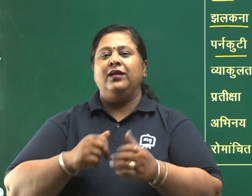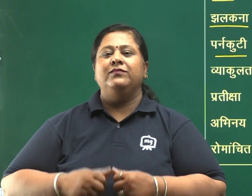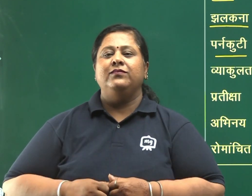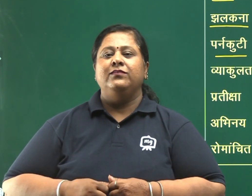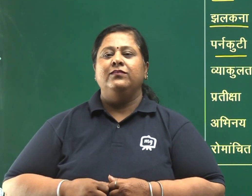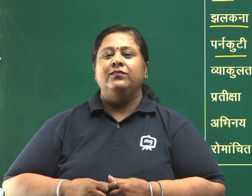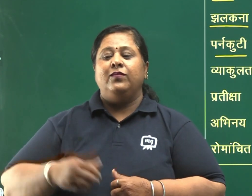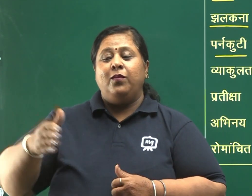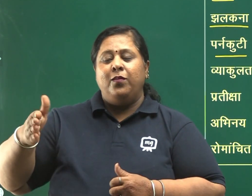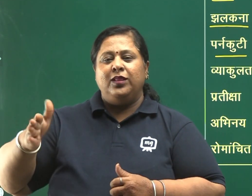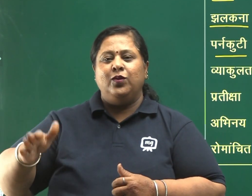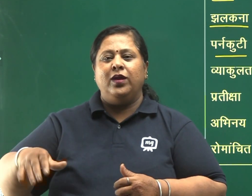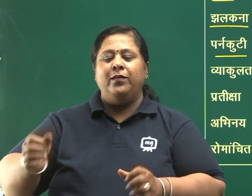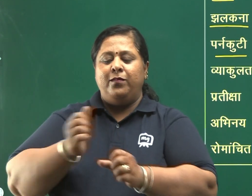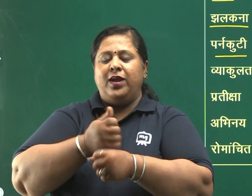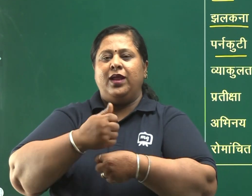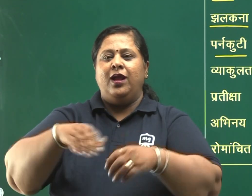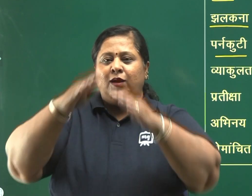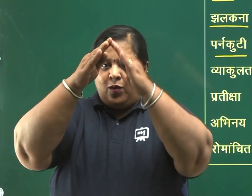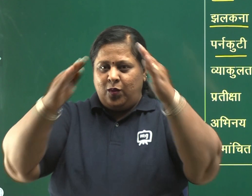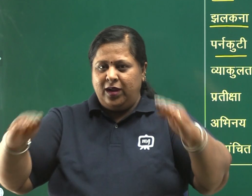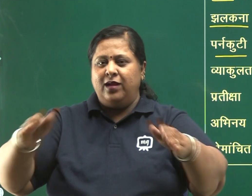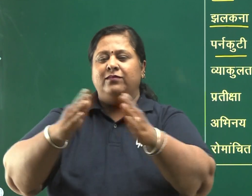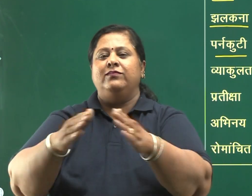होगा पत्तों की बनी कुटिया।